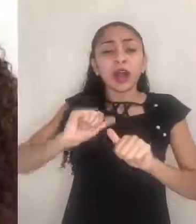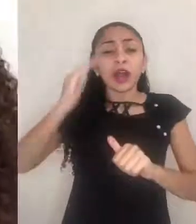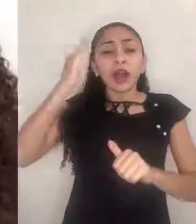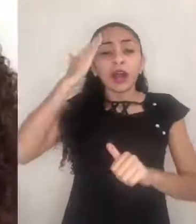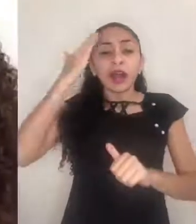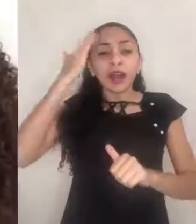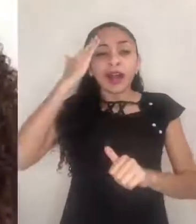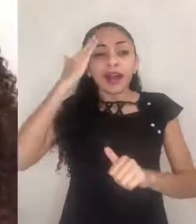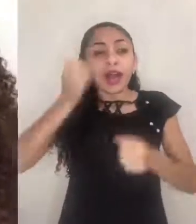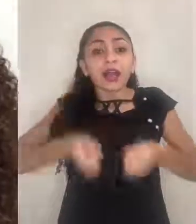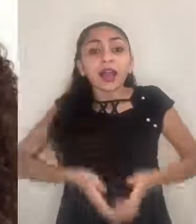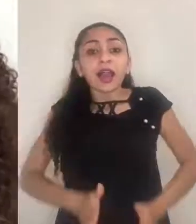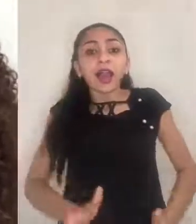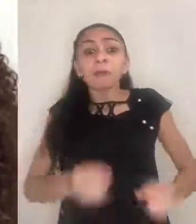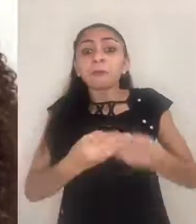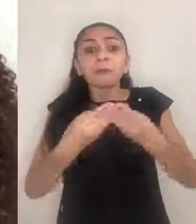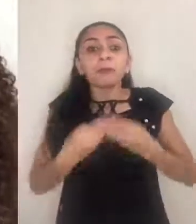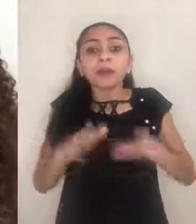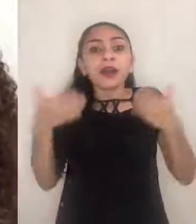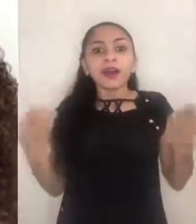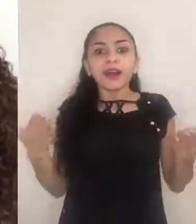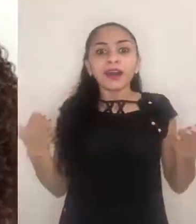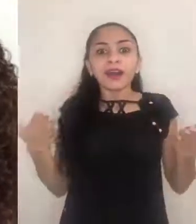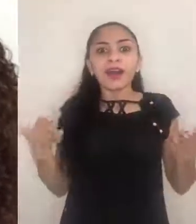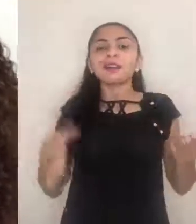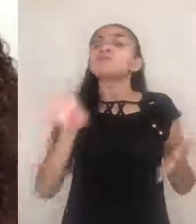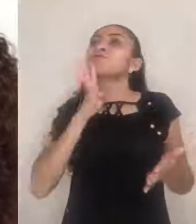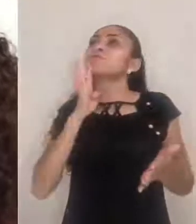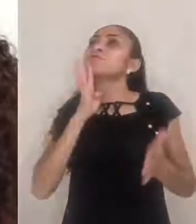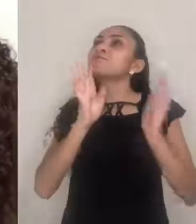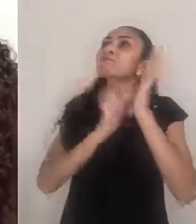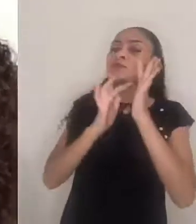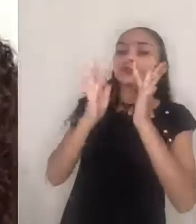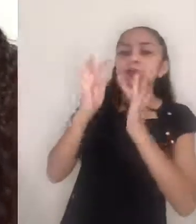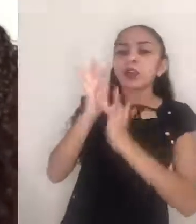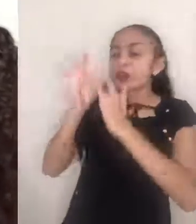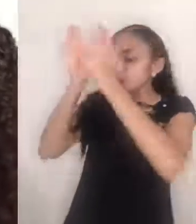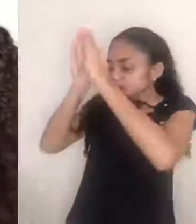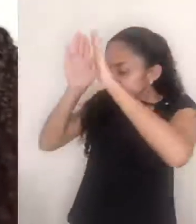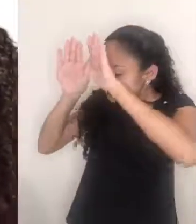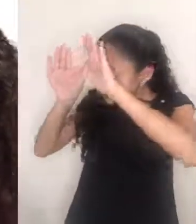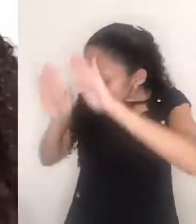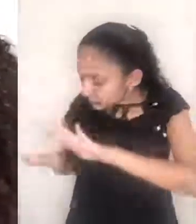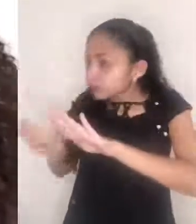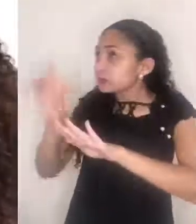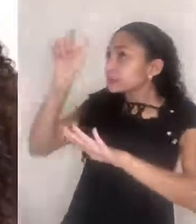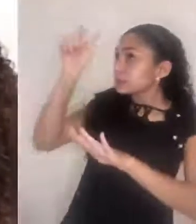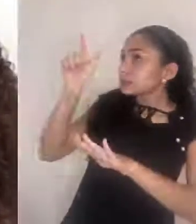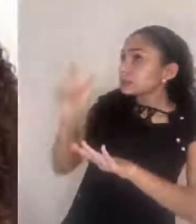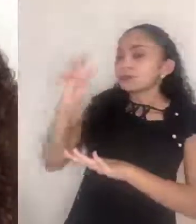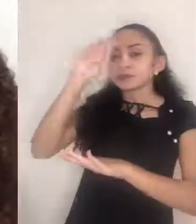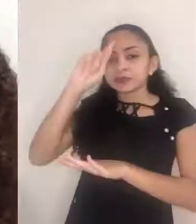que nós nascemos para conhecer a Cristo, para de fato viver uma vida prostrada aos pés